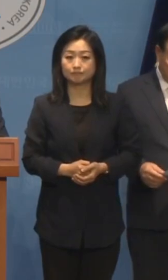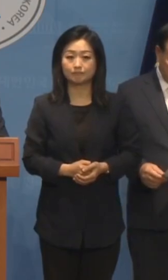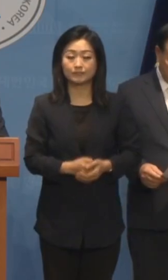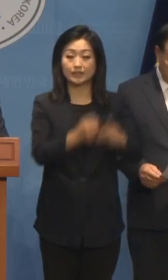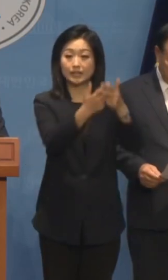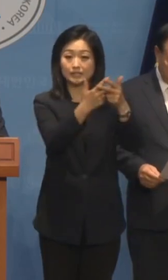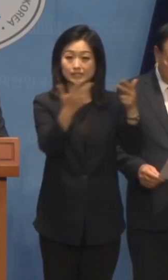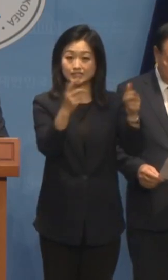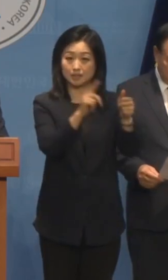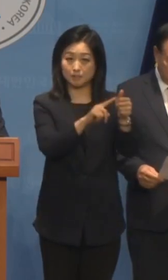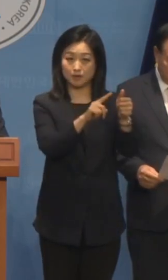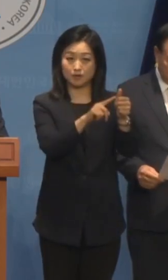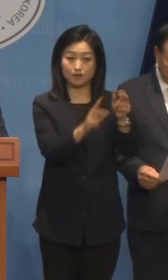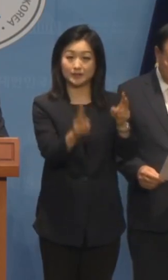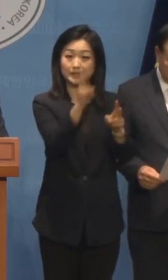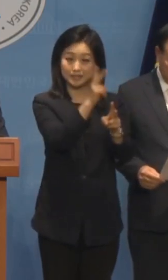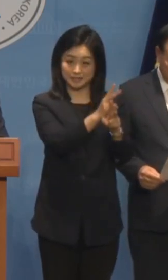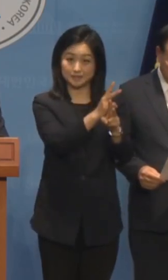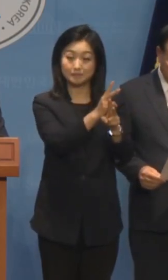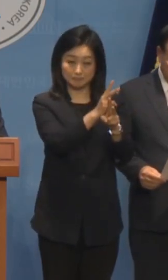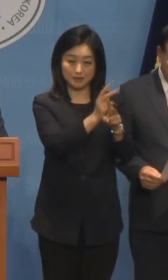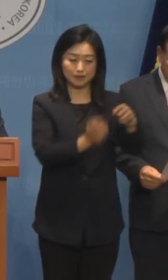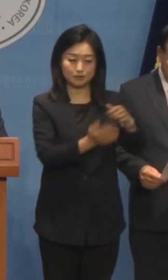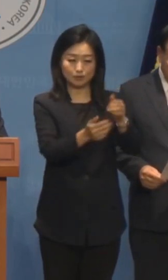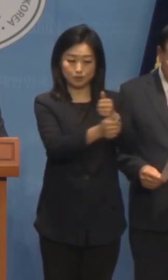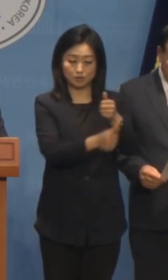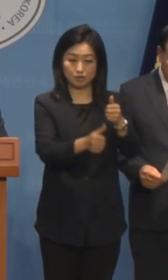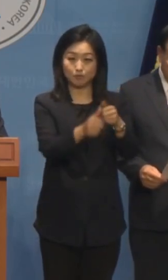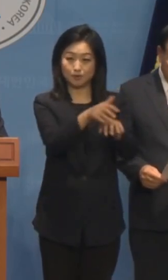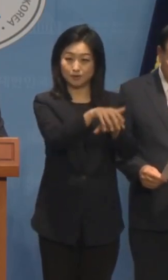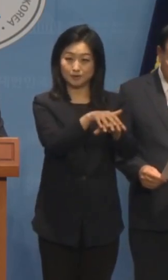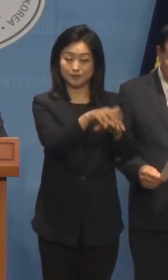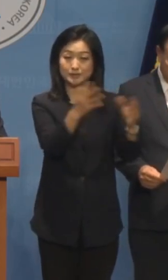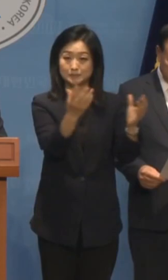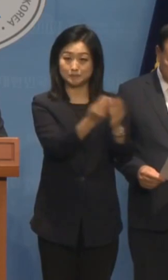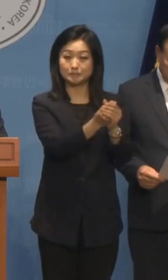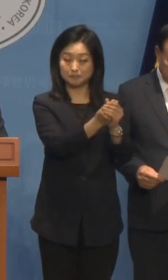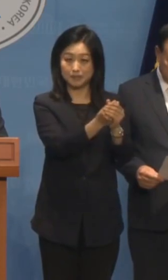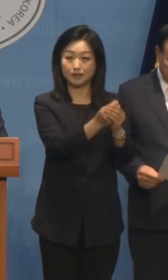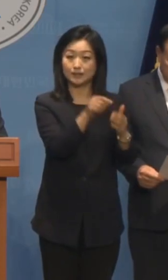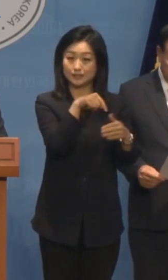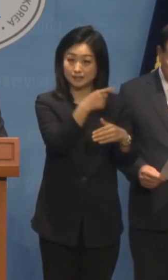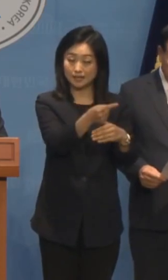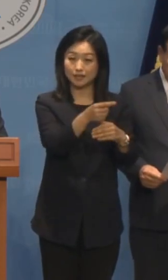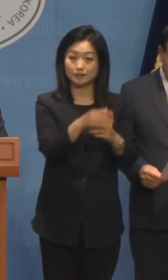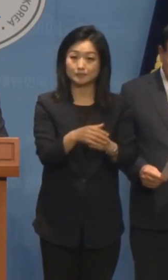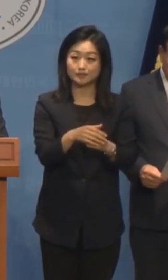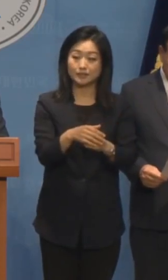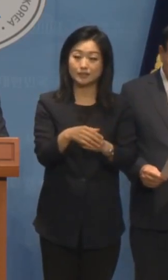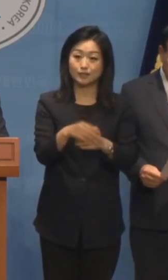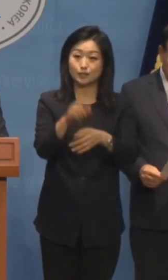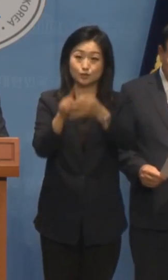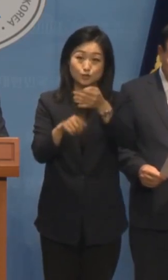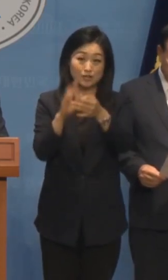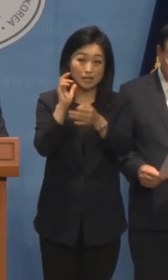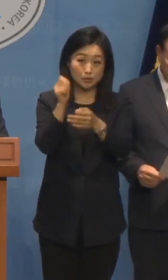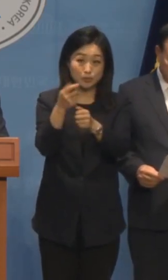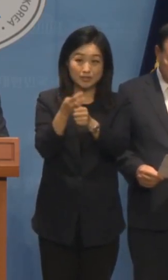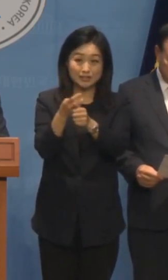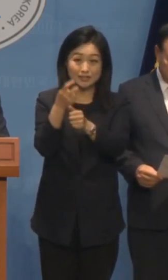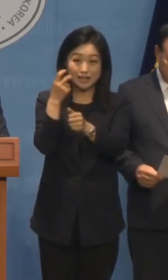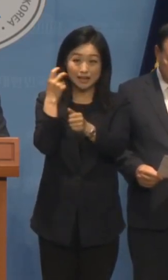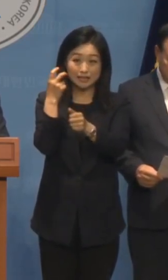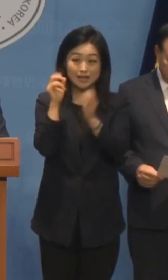이재명 2기 체제 지도부가 윤석열 대통령이 탄핵에 대비해 계엄을 준비한다고 주장했습니다.